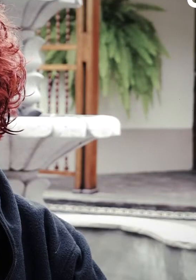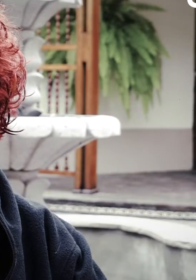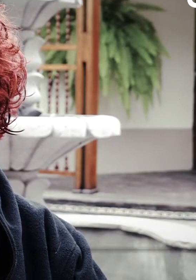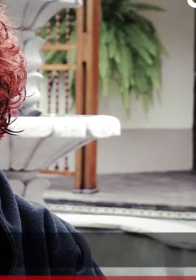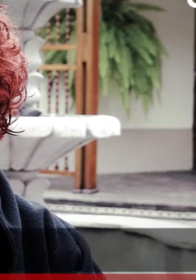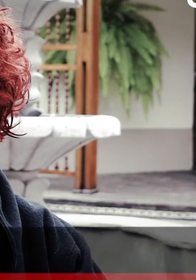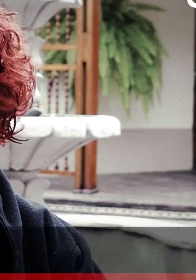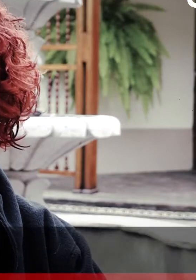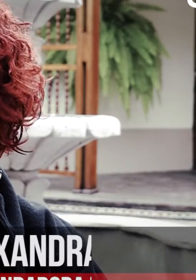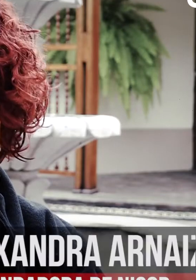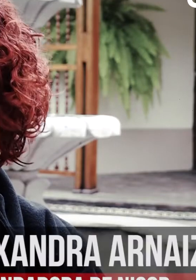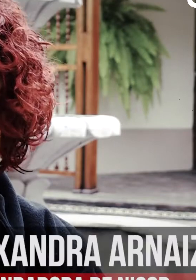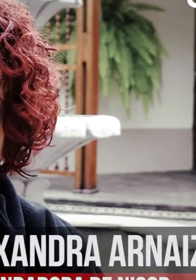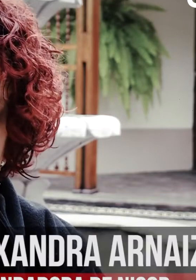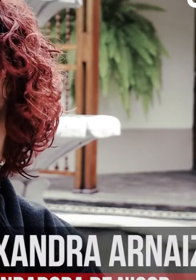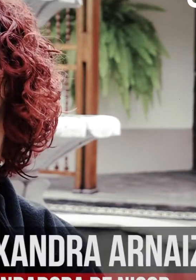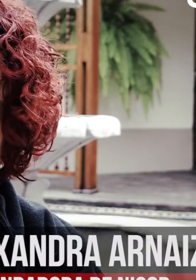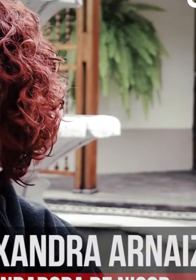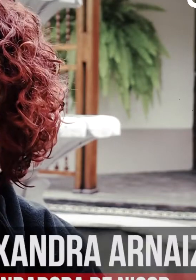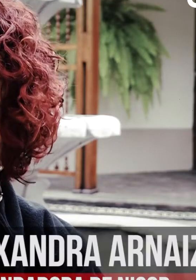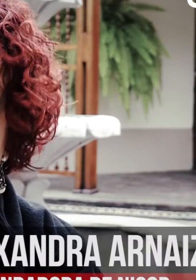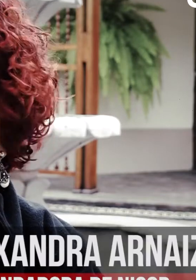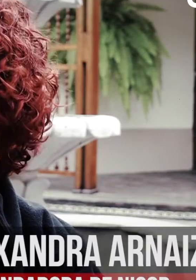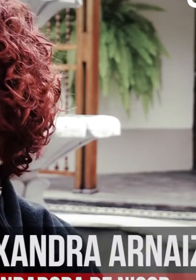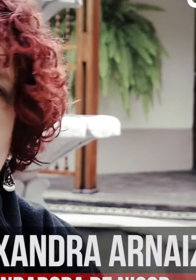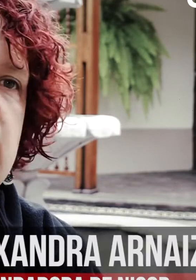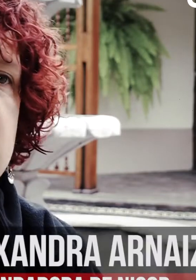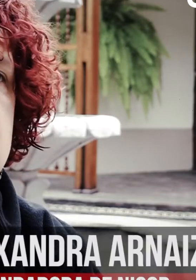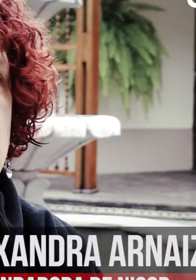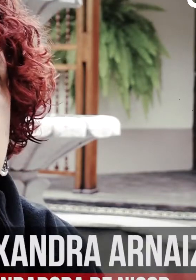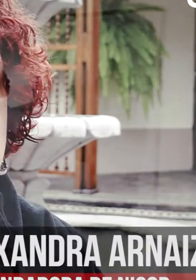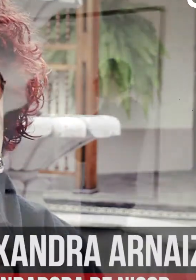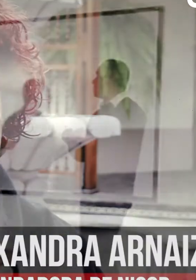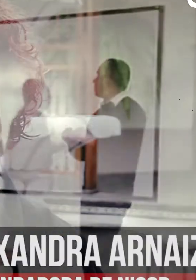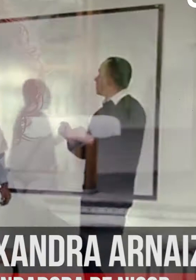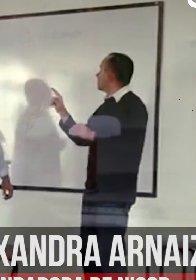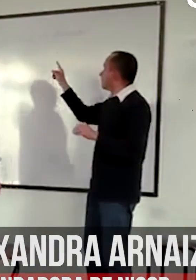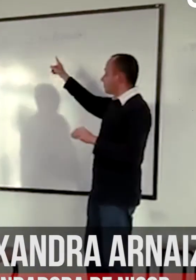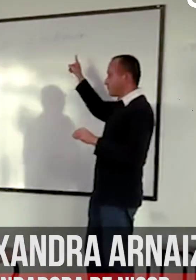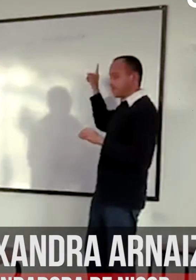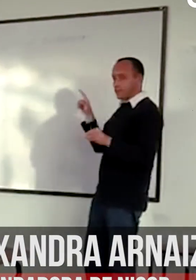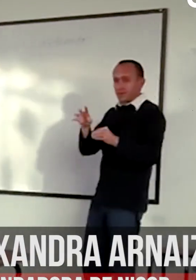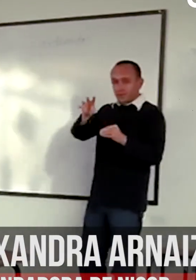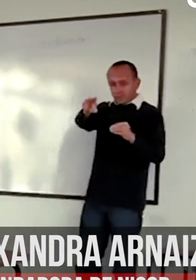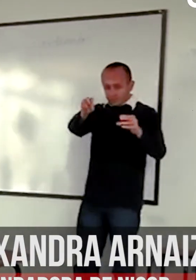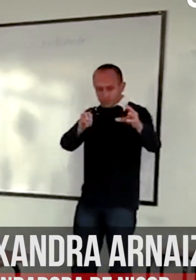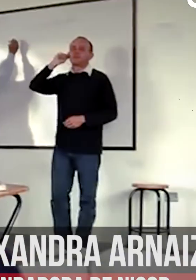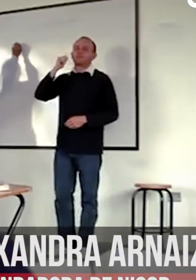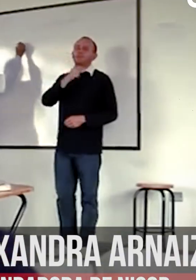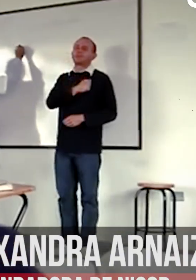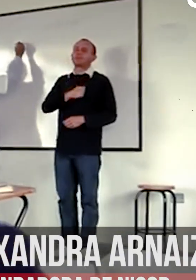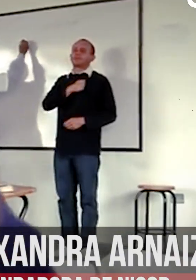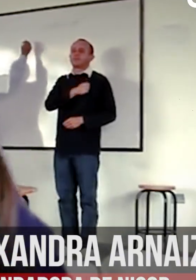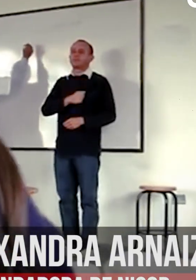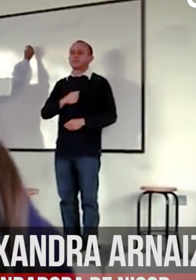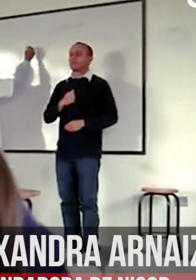donde nuestros chicos sí puedan salir de secundario, puedan ingresar a la universidad o al instituto que elijan. Eso es